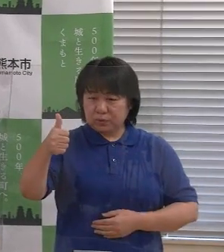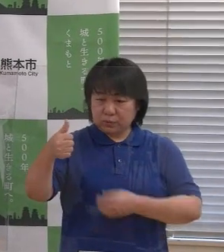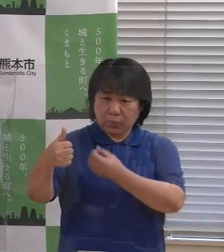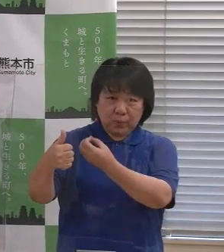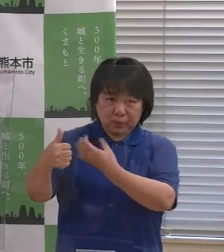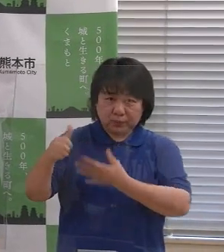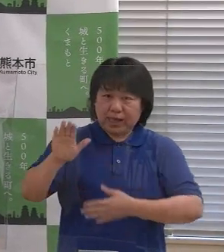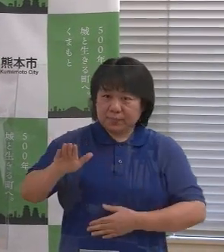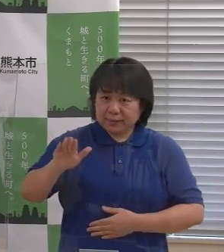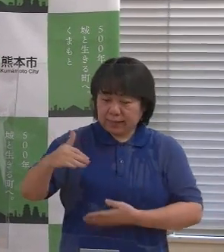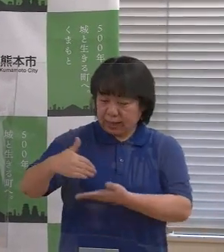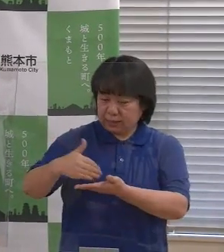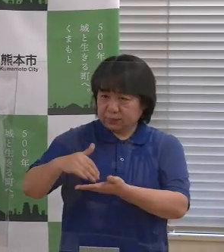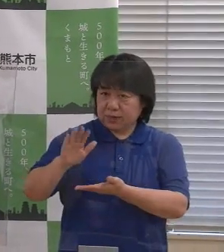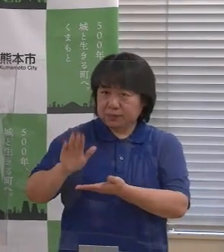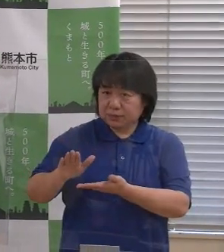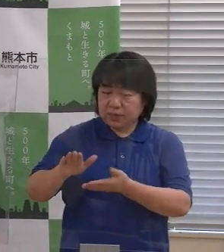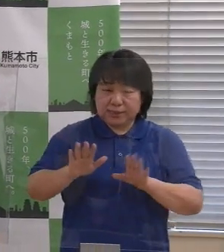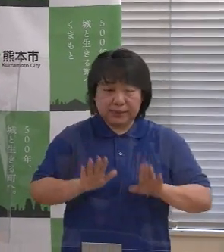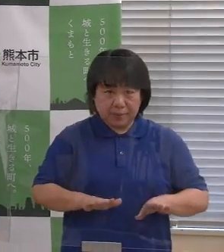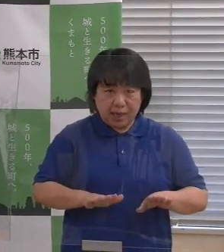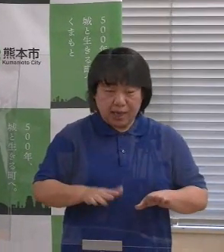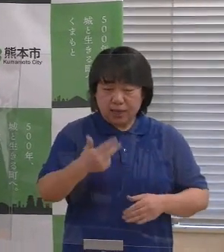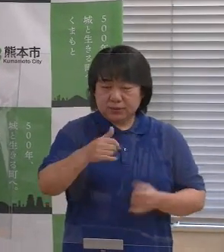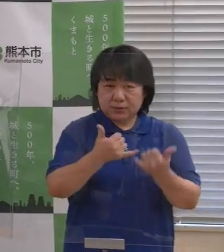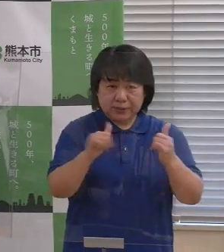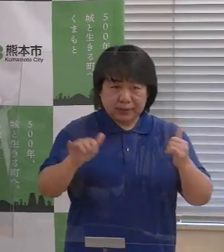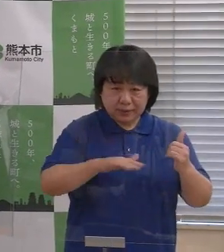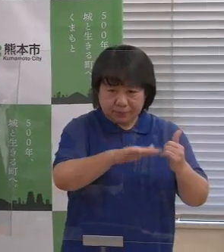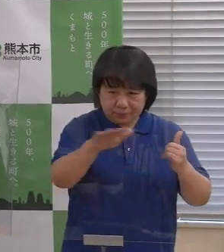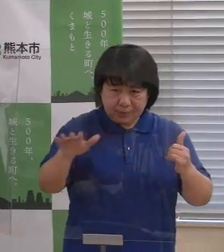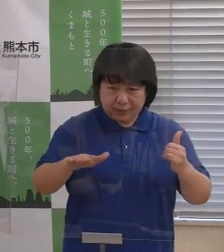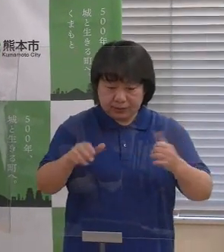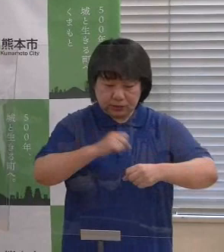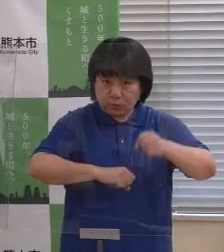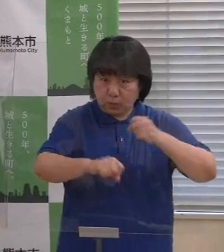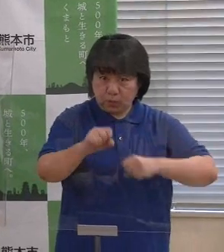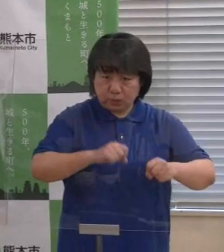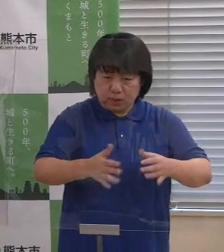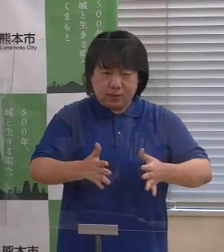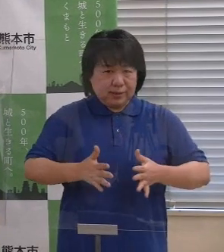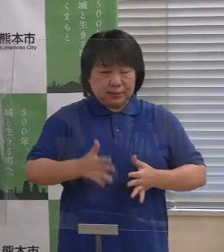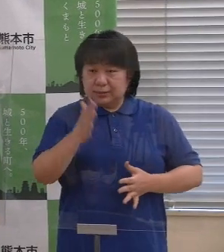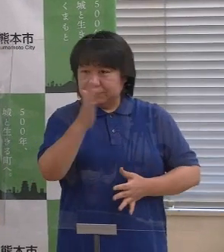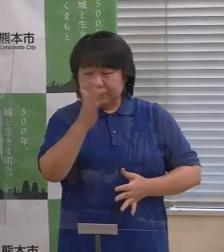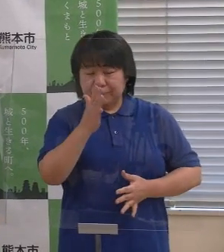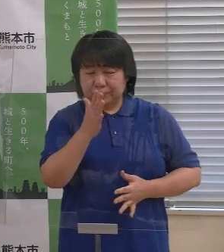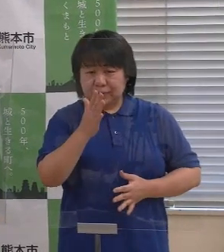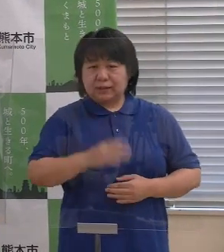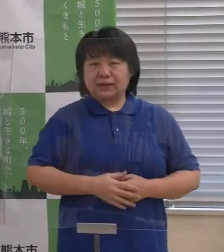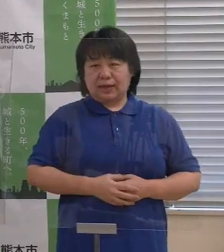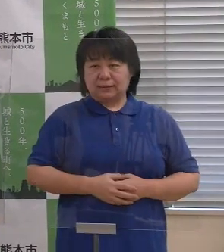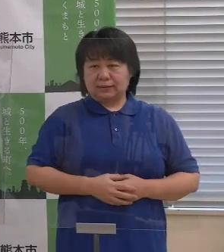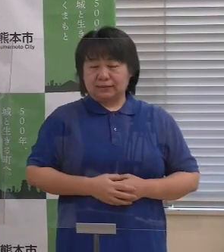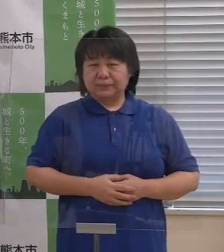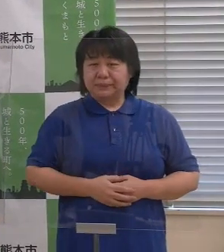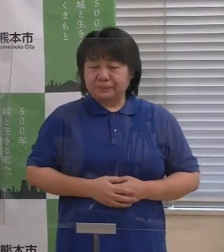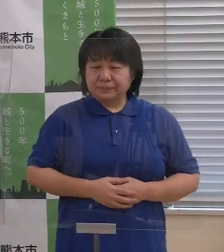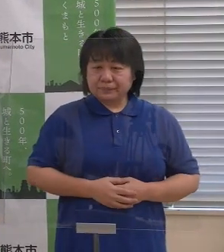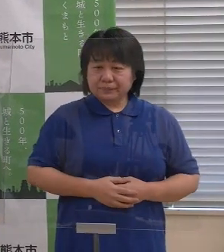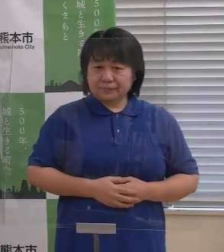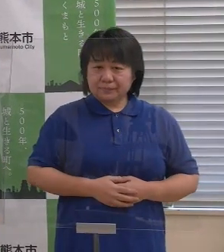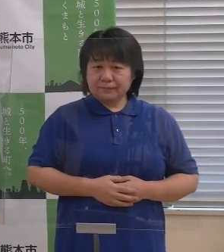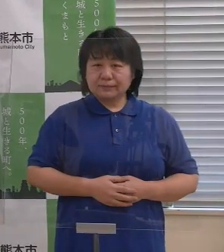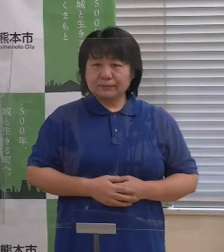ございます通り、現時点では市民への行動自粛を促す状況ではないというふうに判断をしております